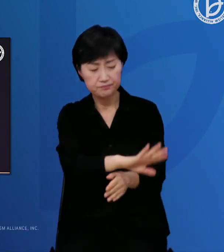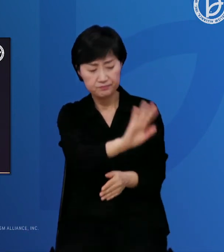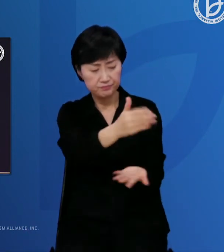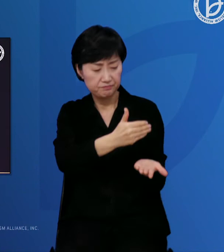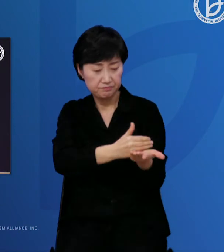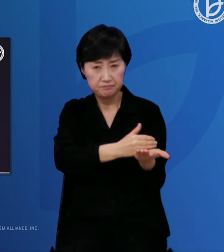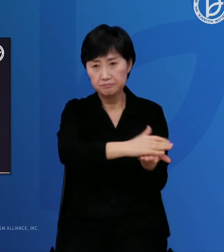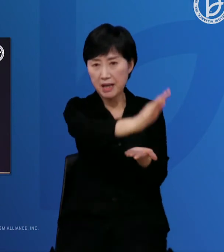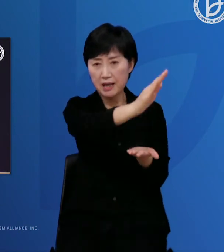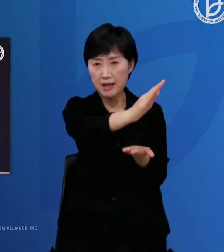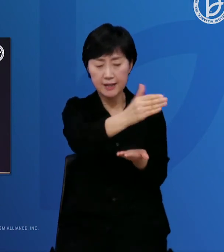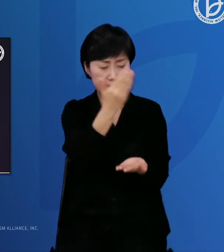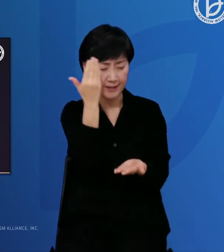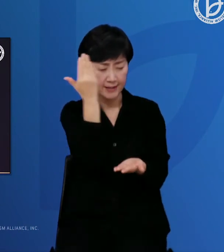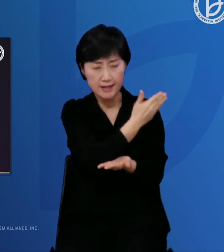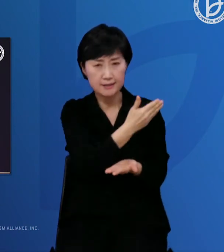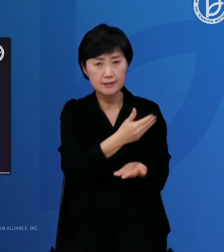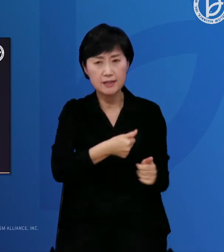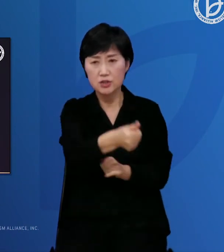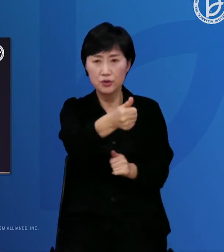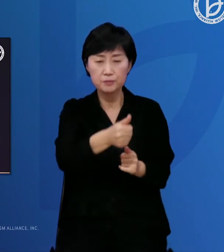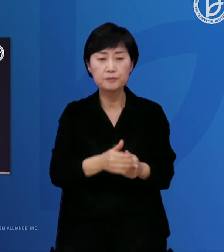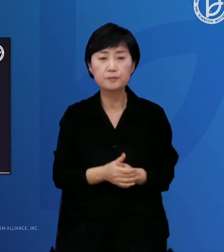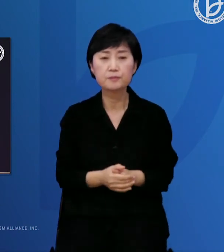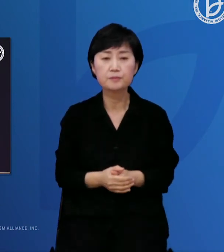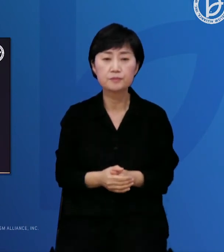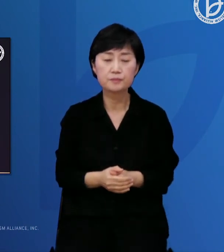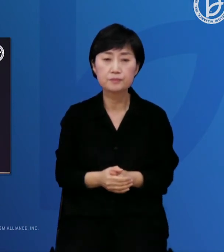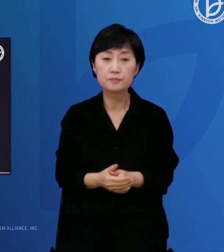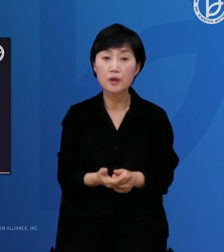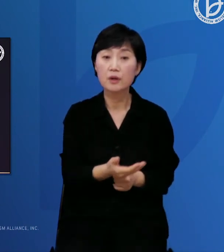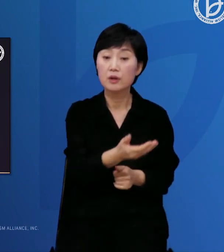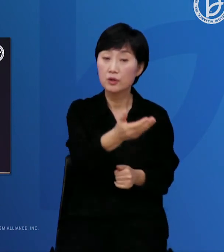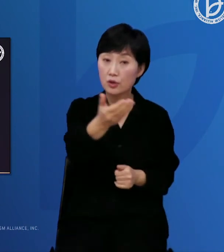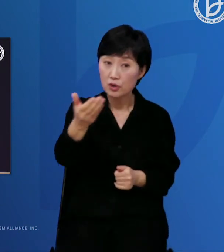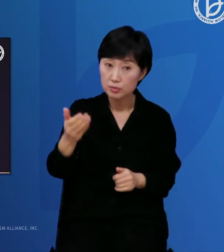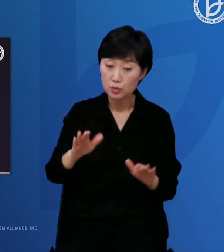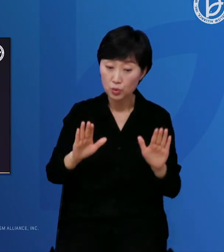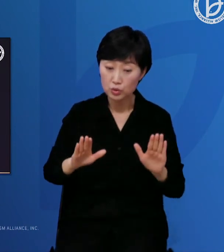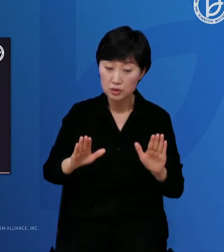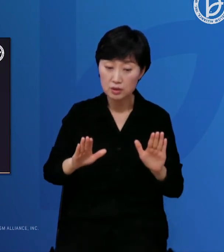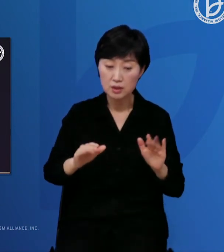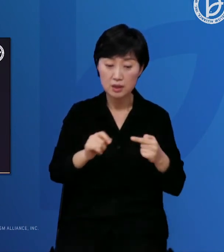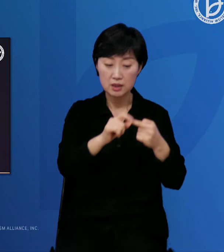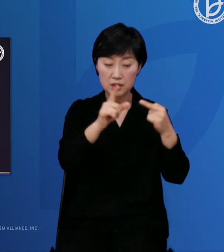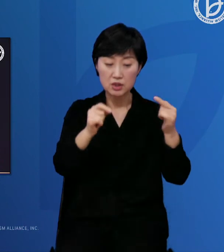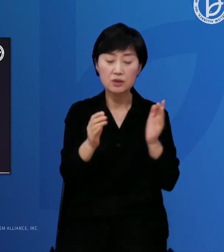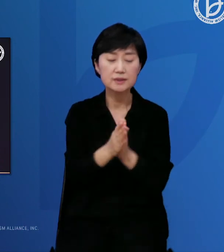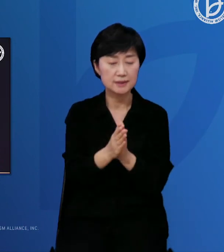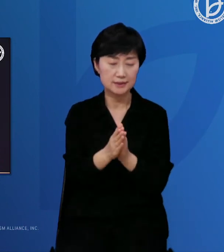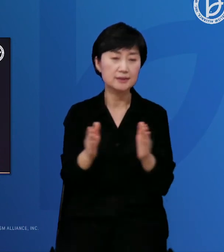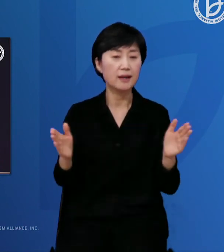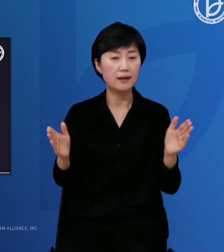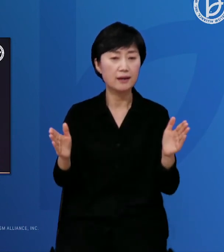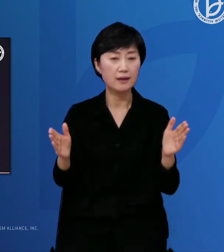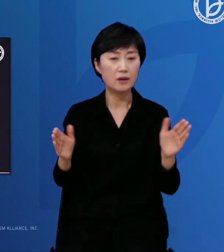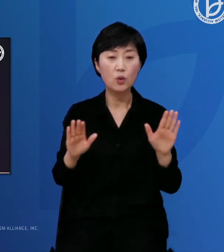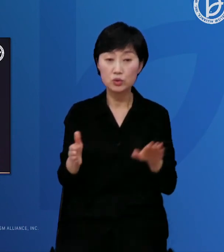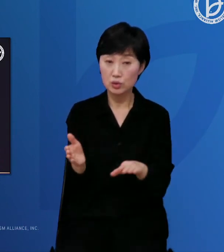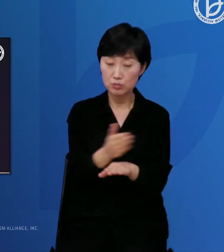that Satan to his knees, and he completely defeats him. 여러분 한 해가 시작되는데 모든 흑암이